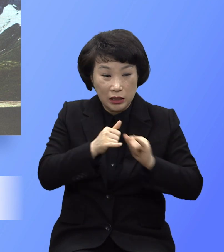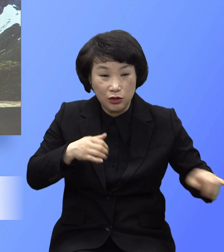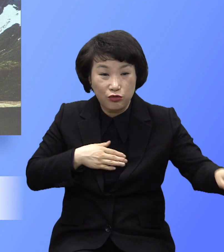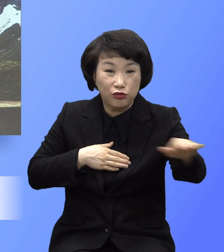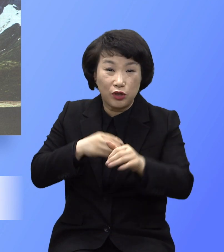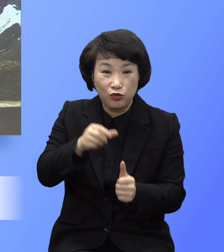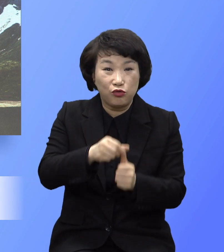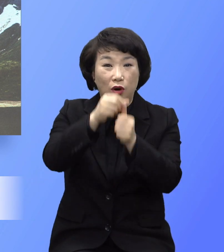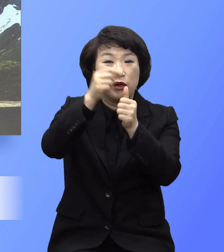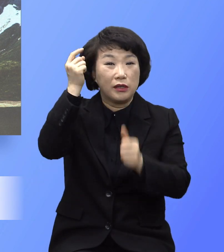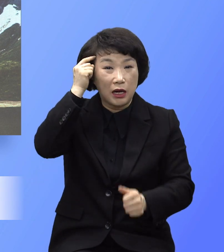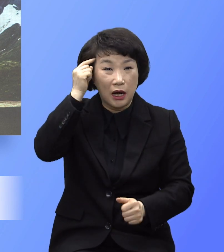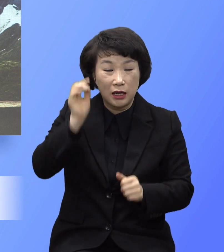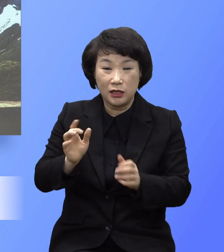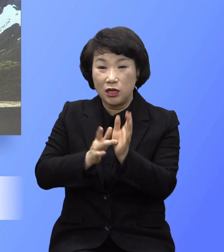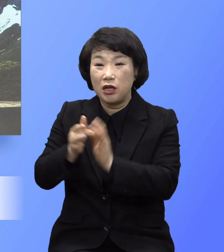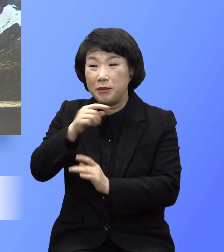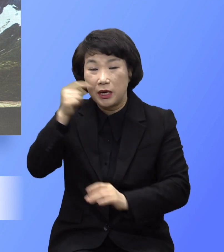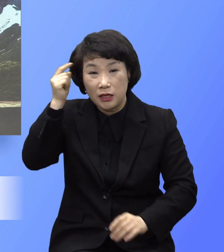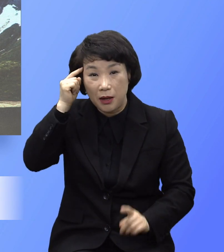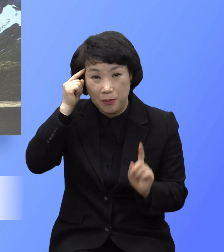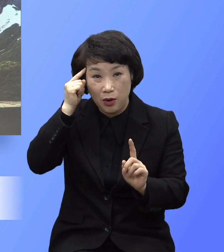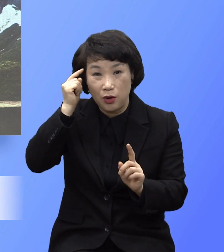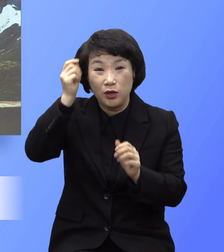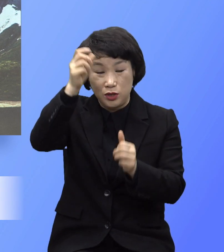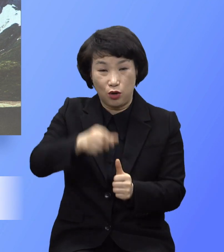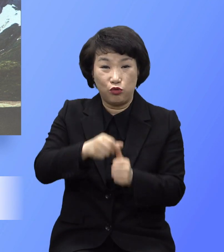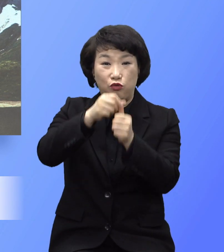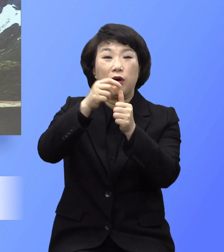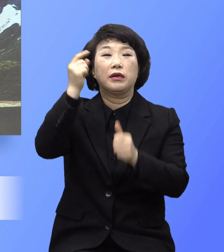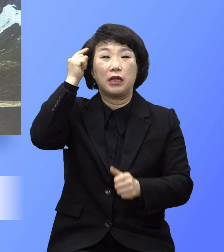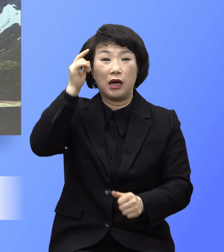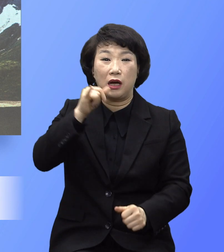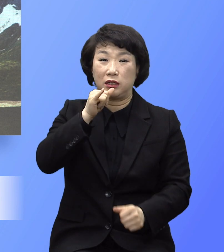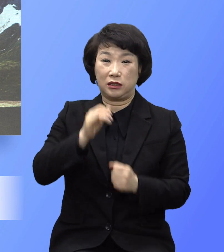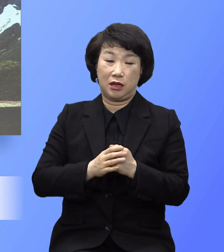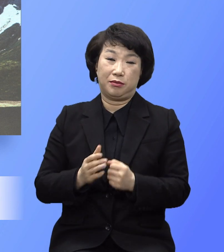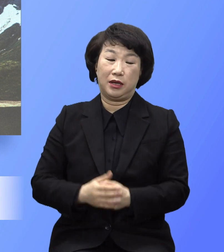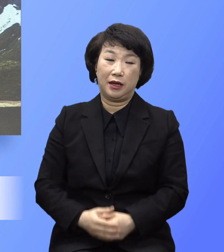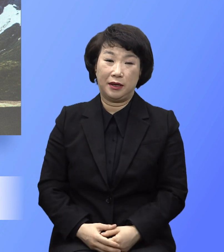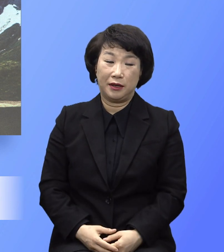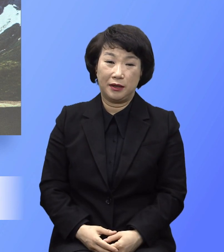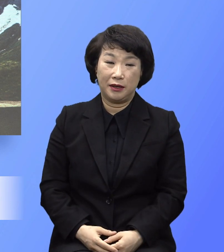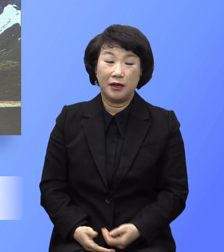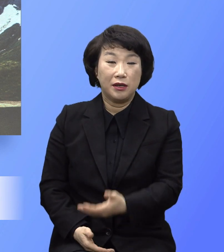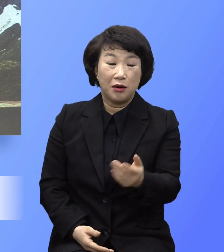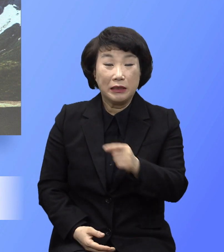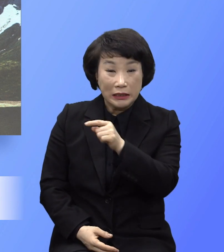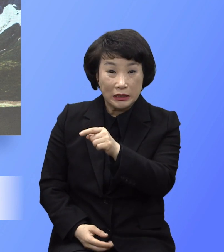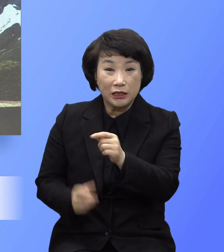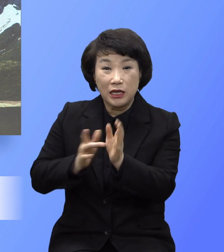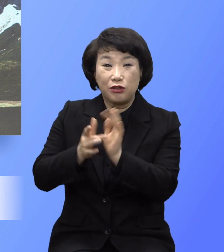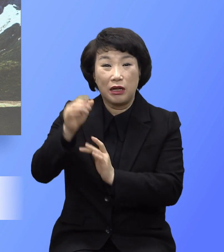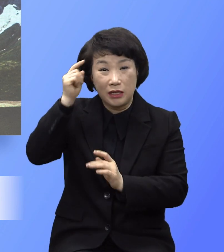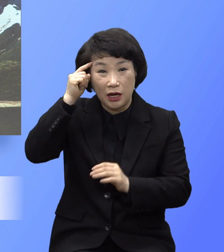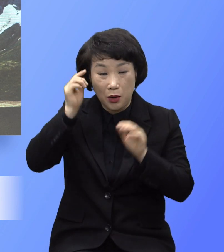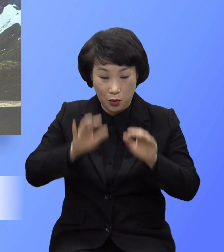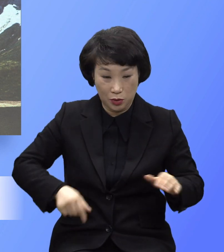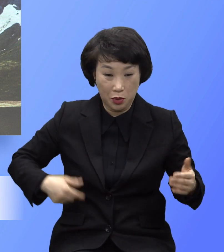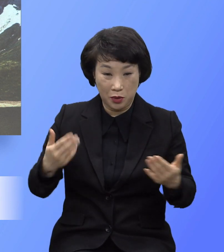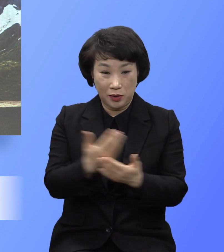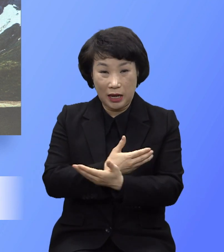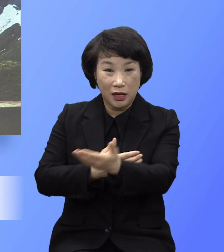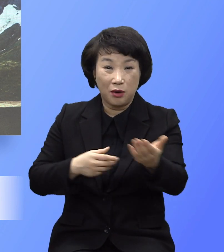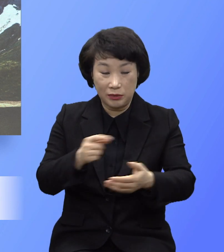정신이요 그 피의 정신은 영혼 구령의 정신이라 이 말이에요. 이 정신이 오늘 회개를 통해